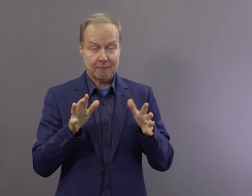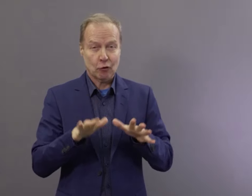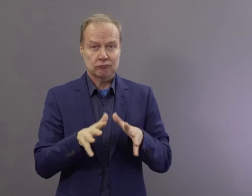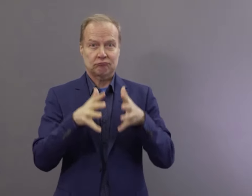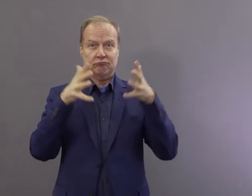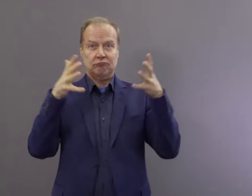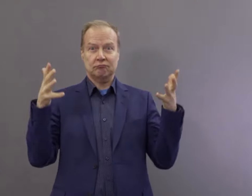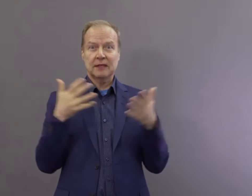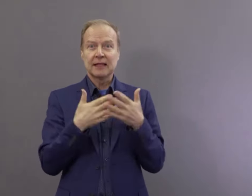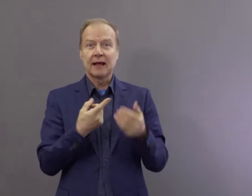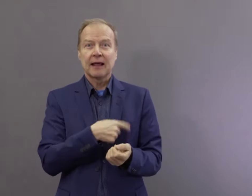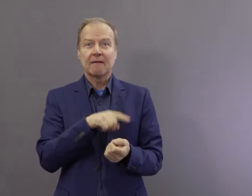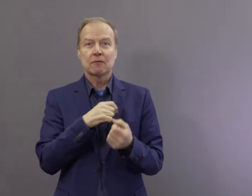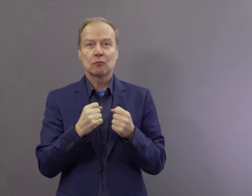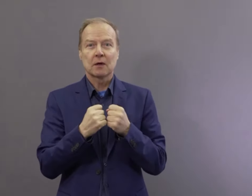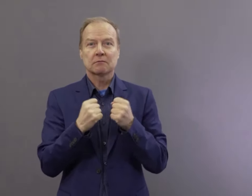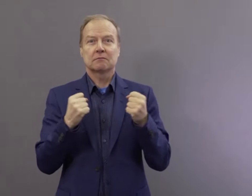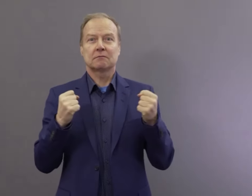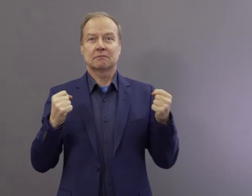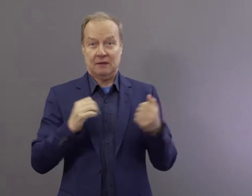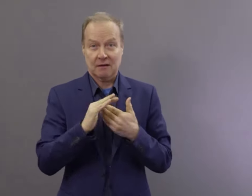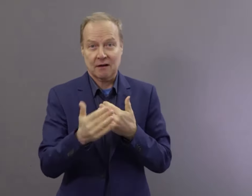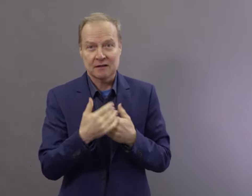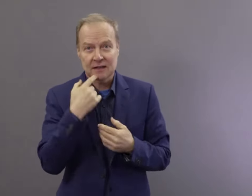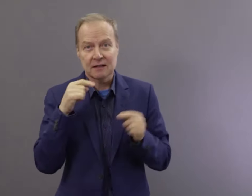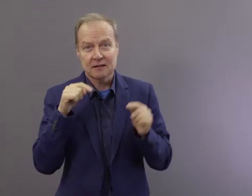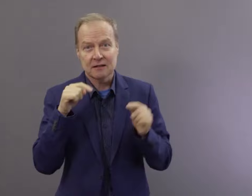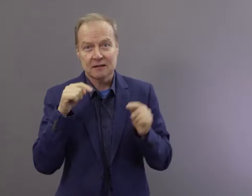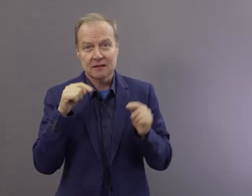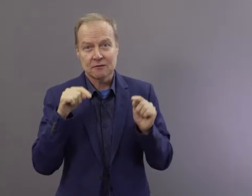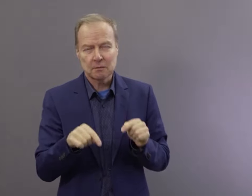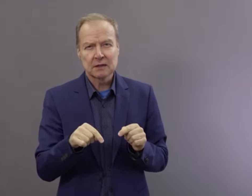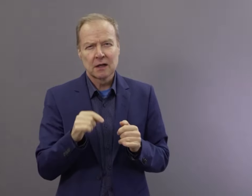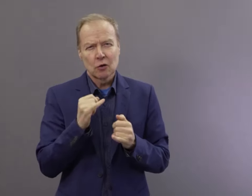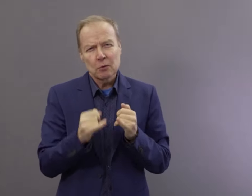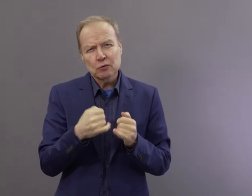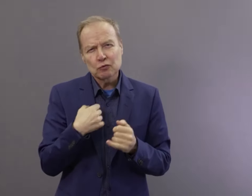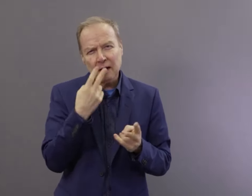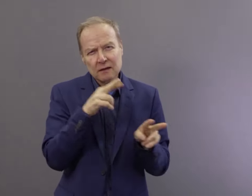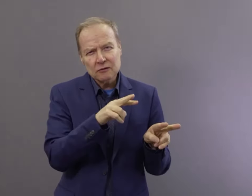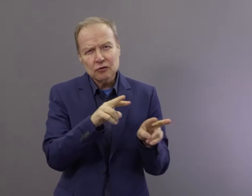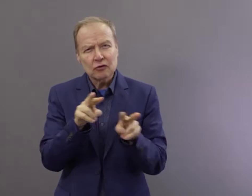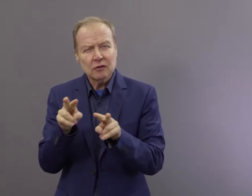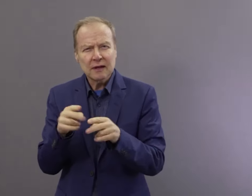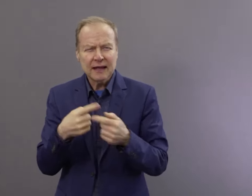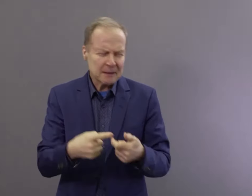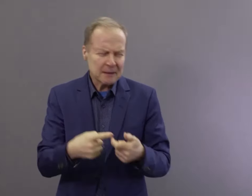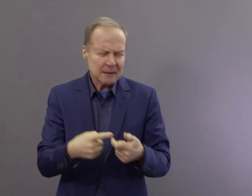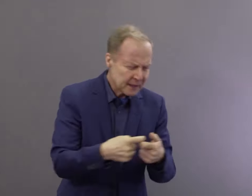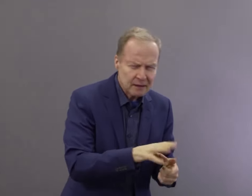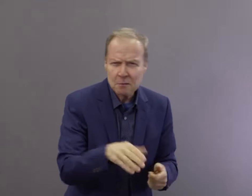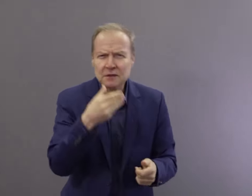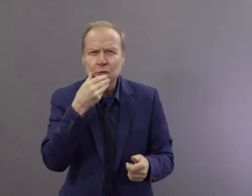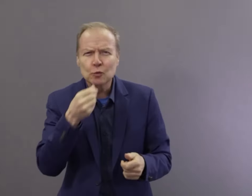voitaisiin yhdistää tähän työhön, niin kuin tähän isoon kokonaisuuteen. Ja se, että me saisimme nämä kielet